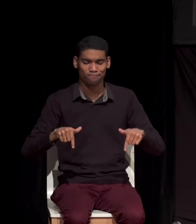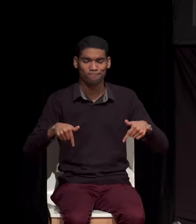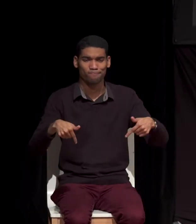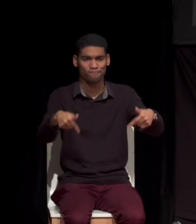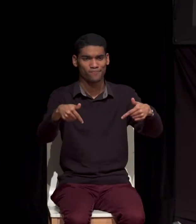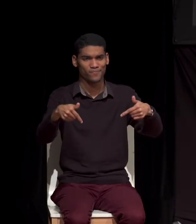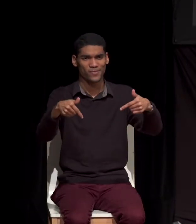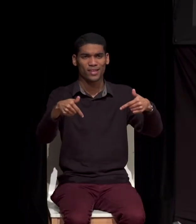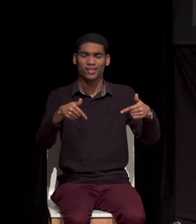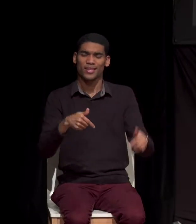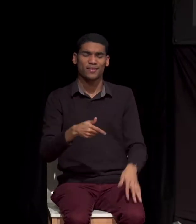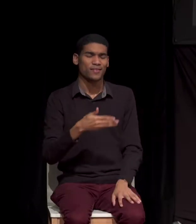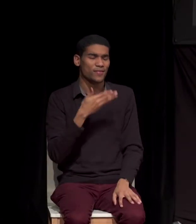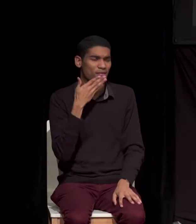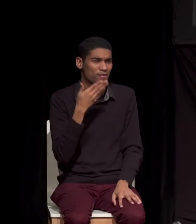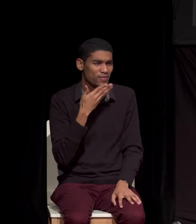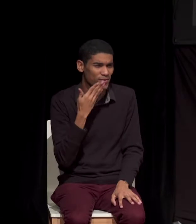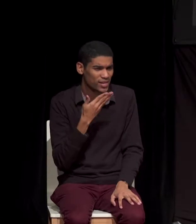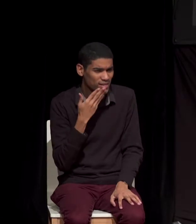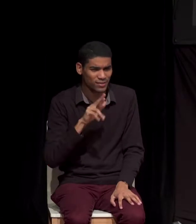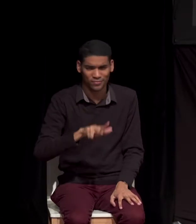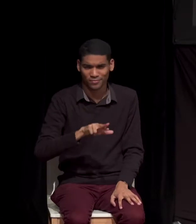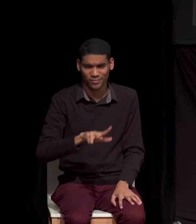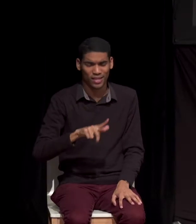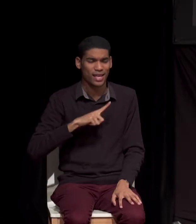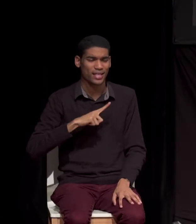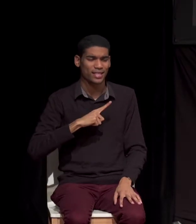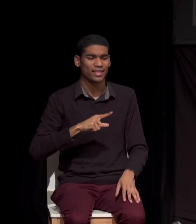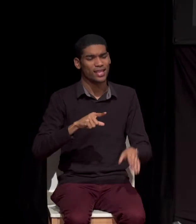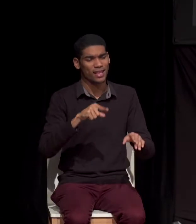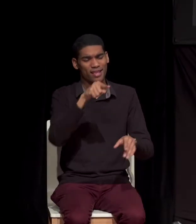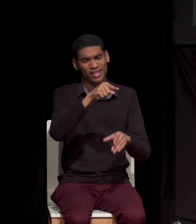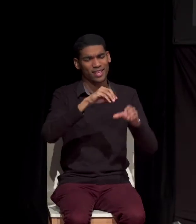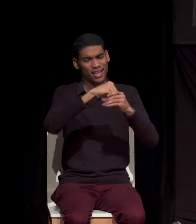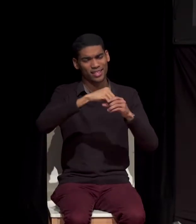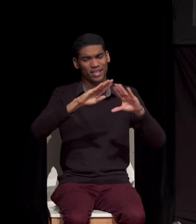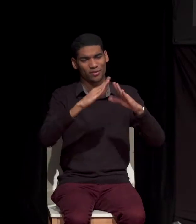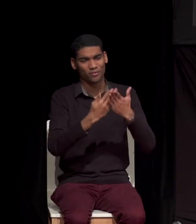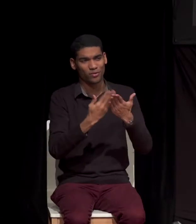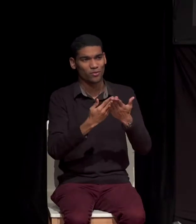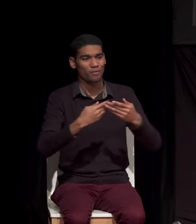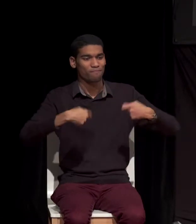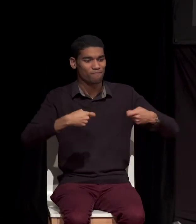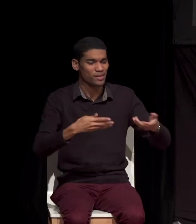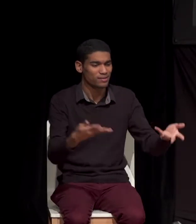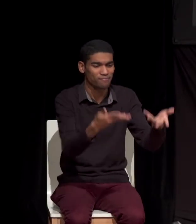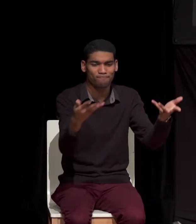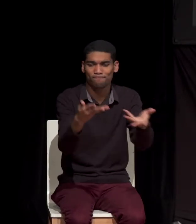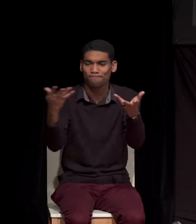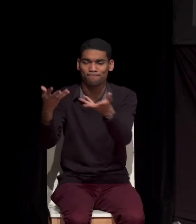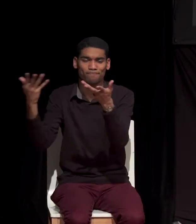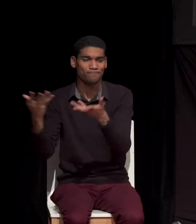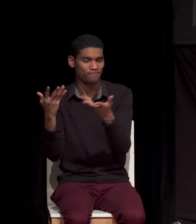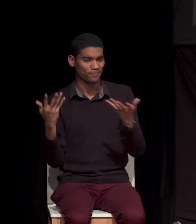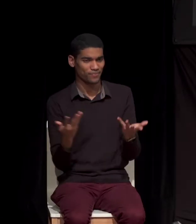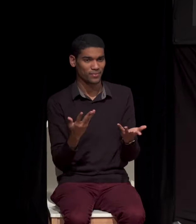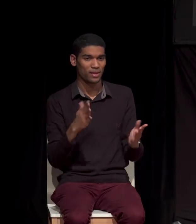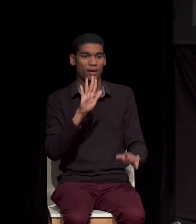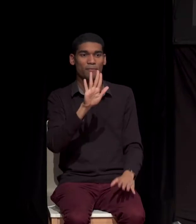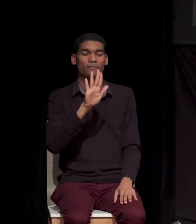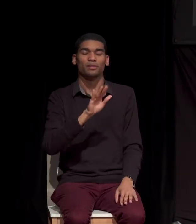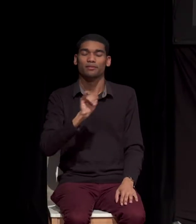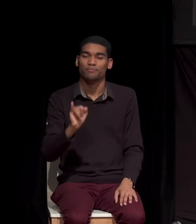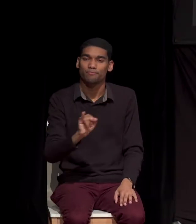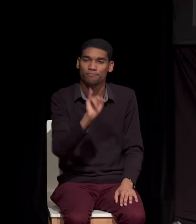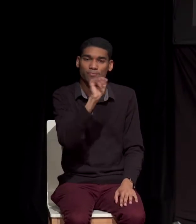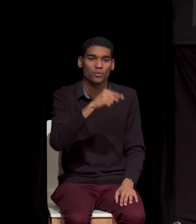são ações fáceis, tem toda a estrutura da escola para lutar e para engajar nisso também. Só que aí eu acho que é